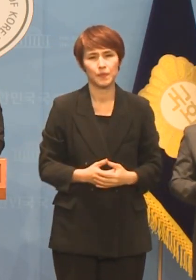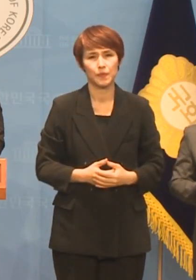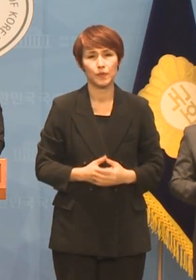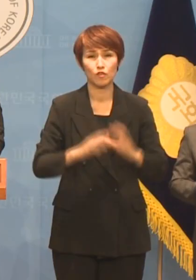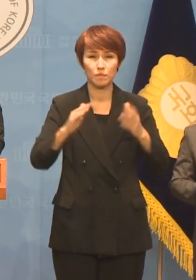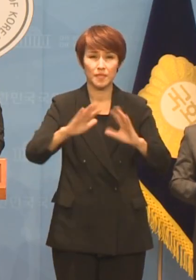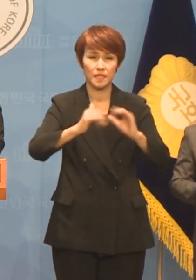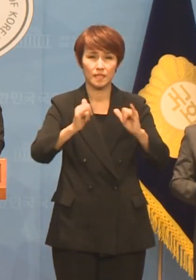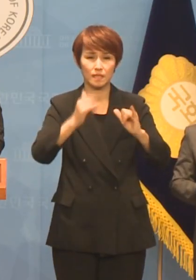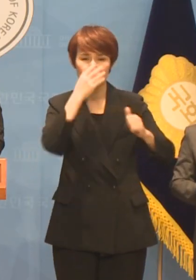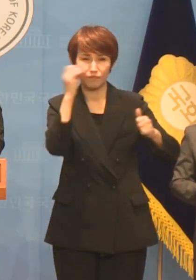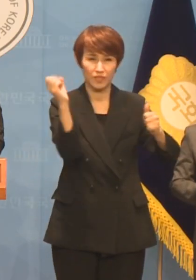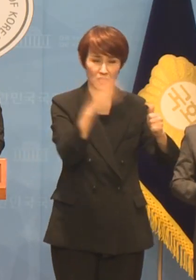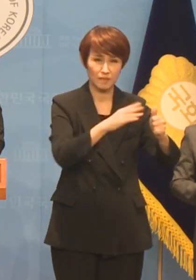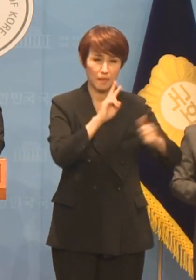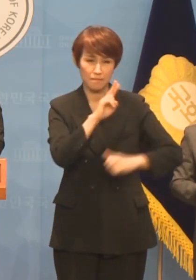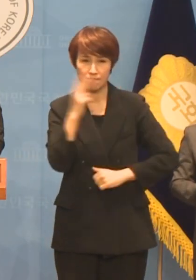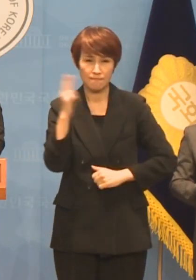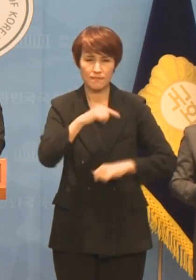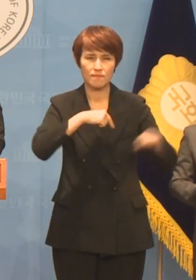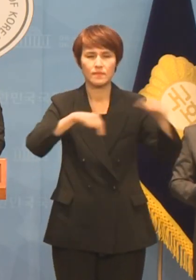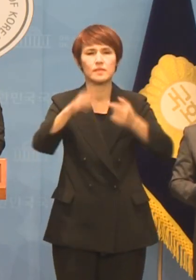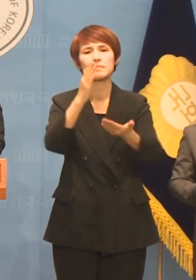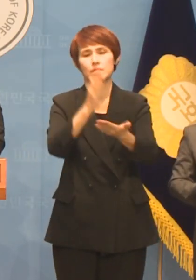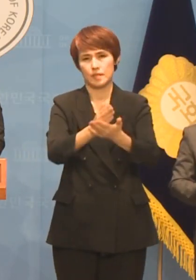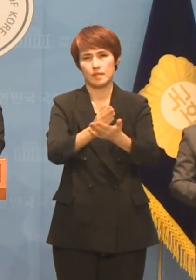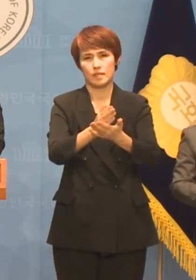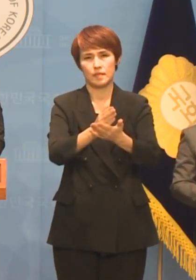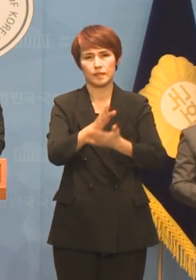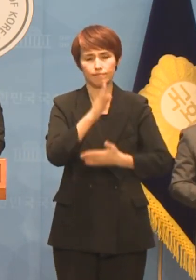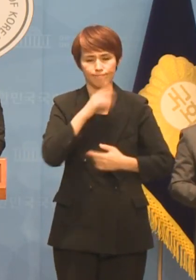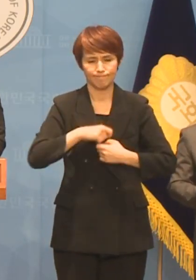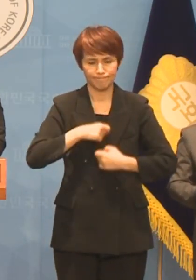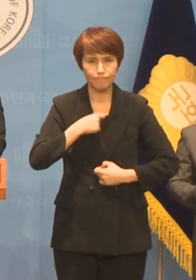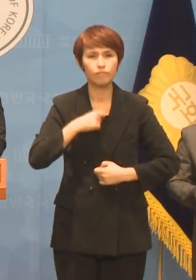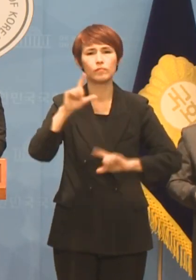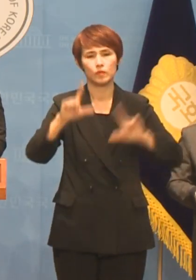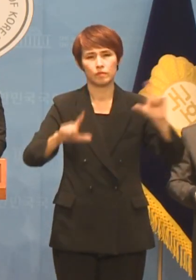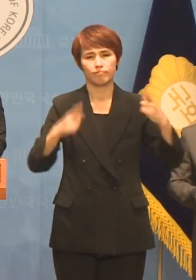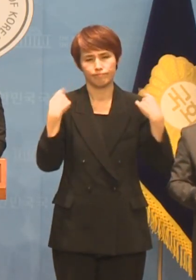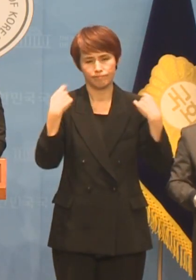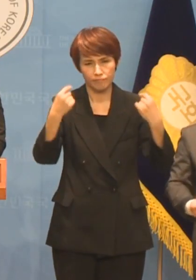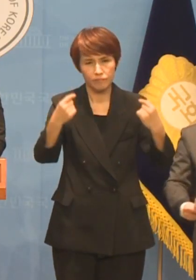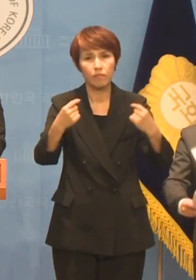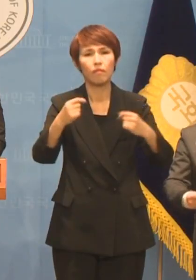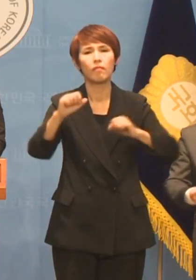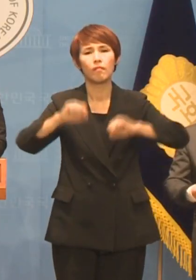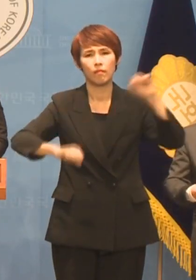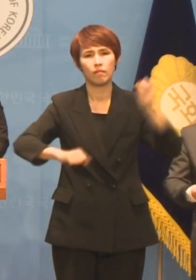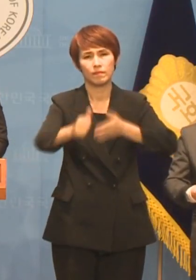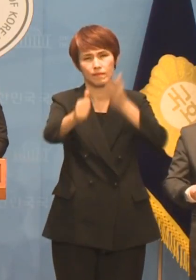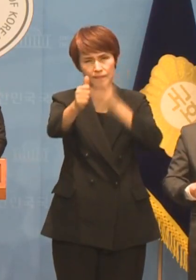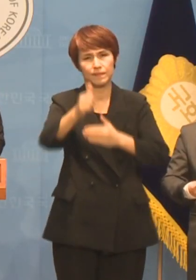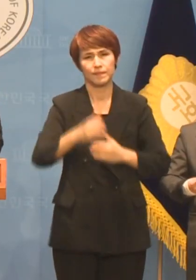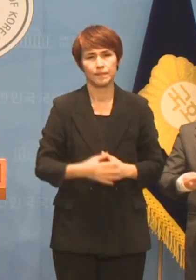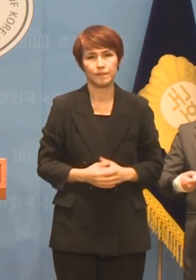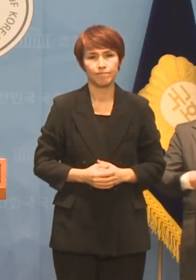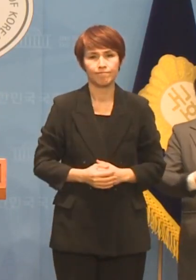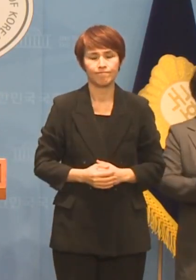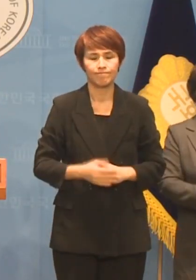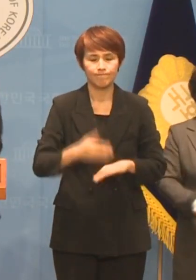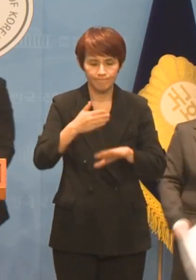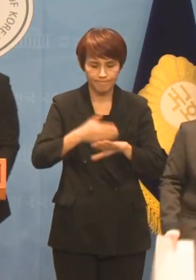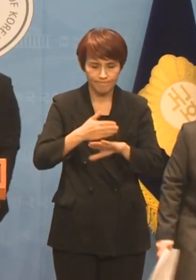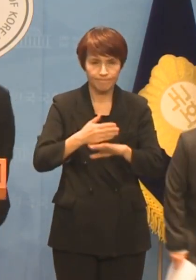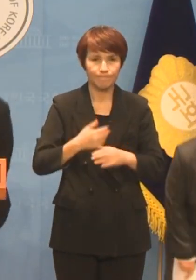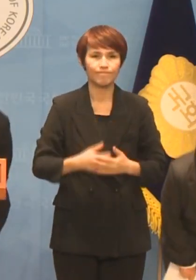국민을 기만하는 말바꾸기식 정치가 아니라 최소한의 진정성과 일관성을 갖춘 태도를 보이길 바랍니다. 감사합니다.